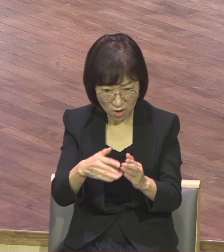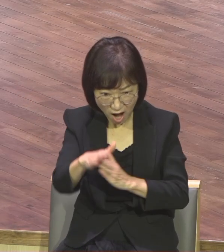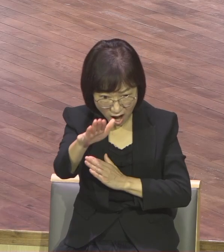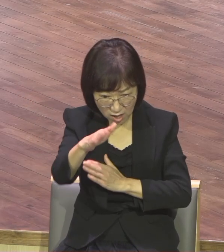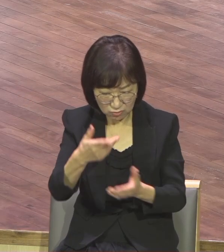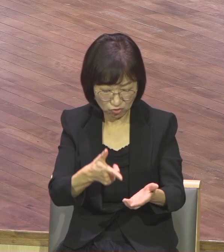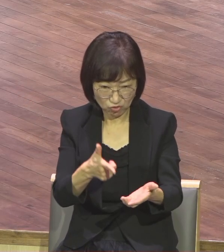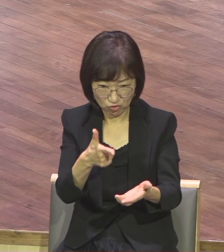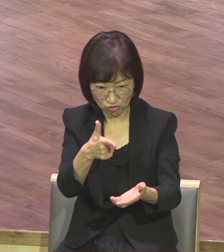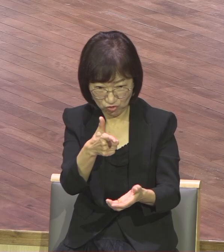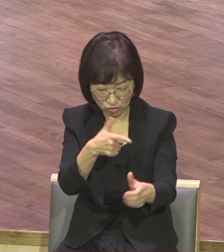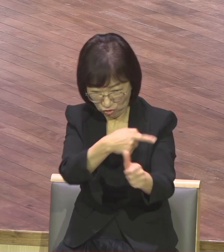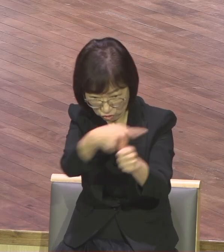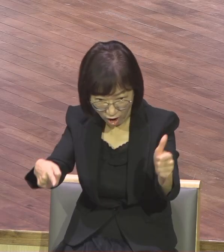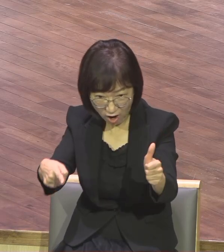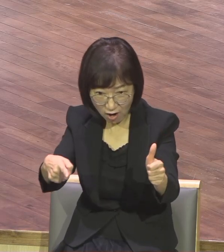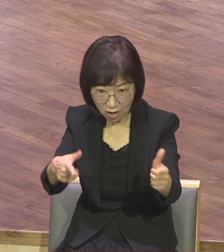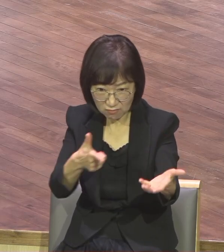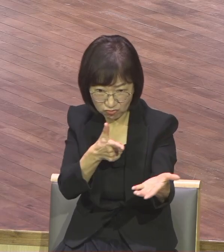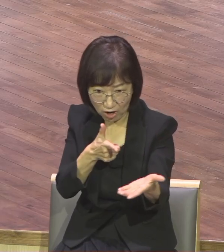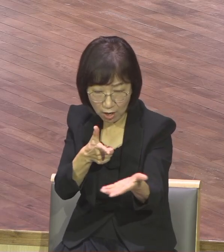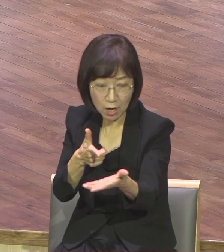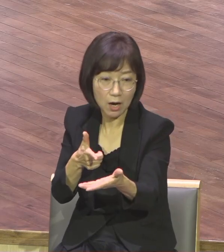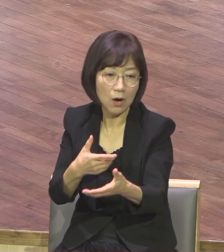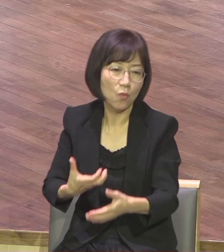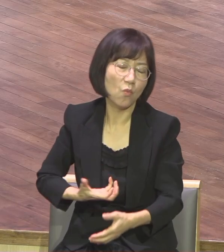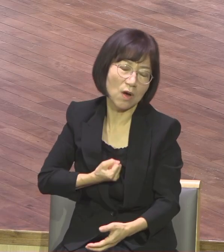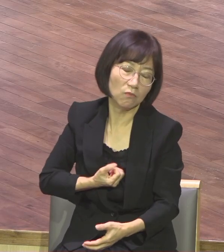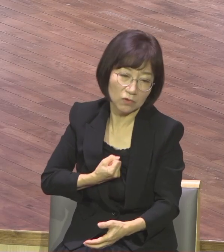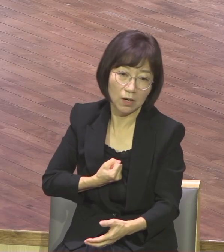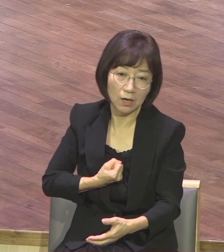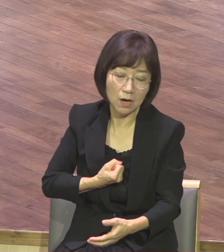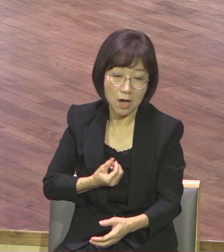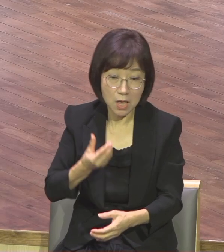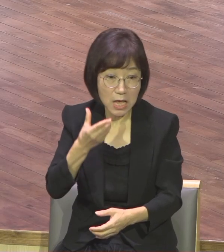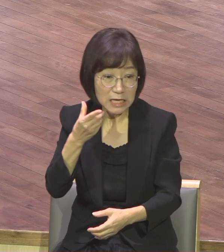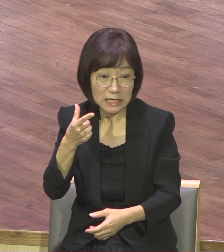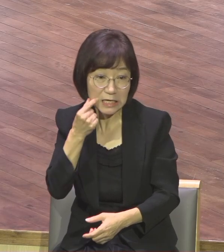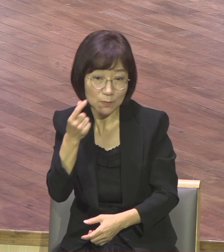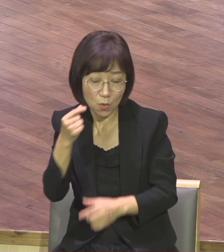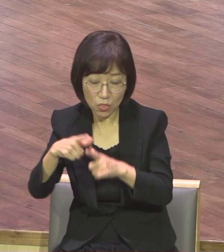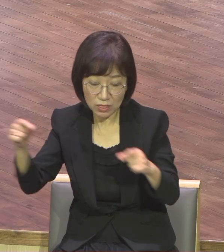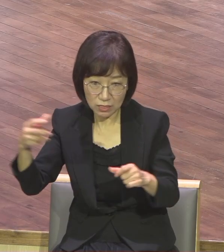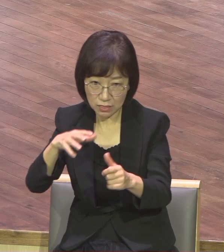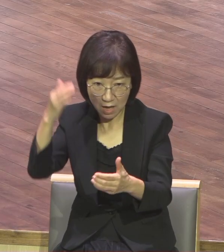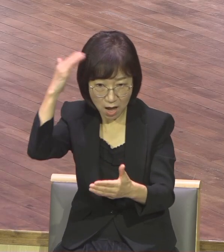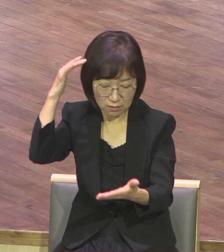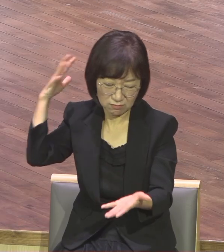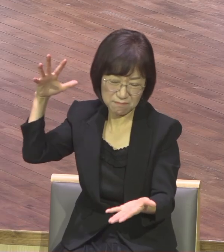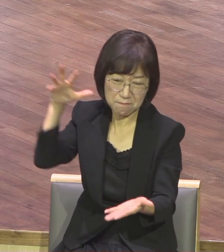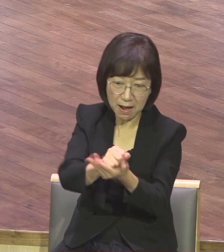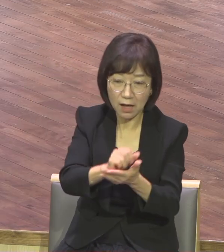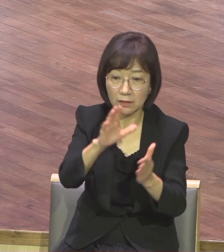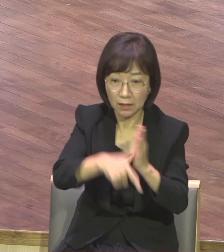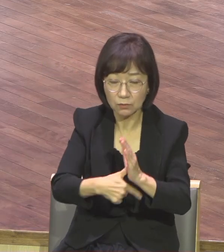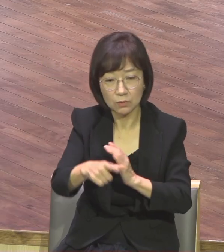목사들 다 감옥에 다 쳐넣어버려. 목사가 뭐 정치를 합니까? 뭘 한다고 뭐. 제일